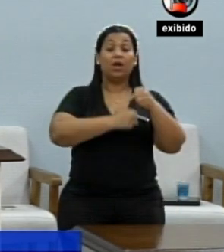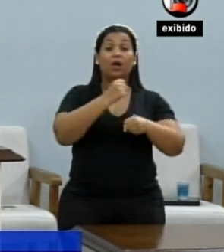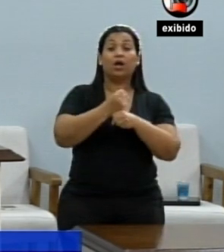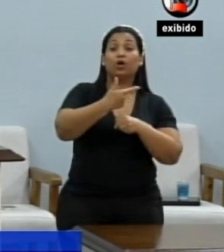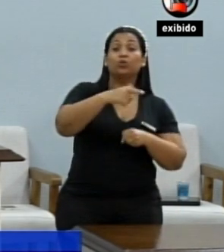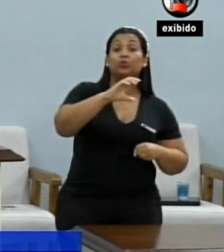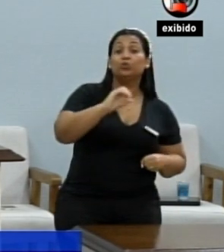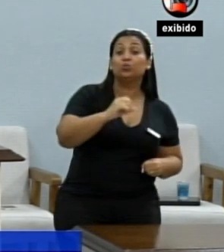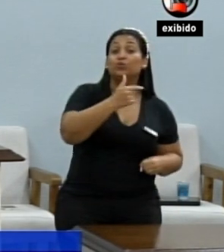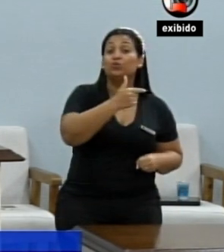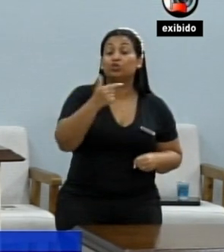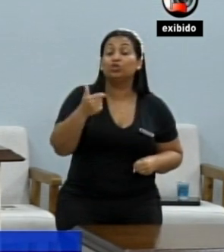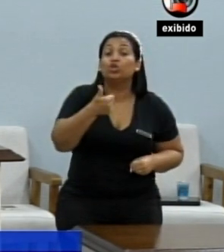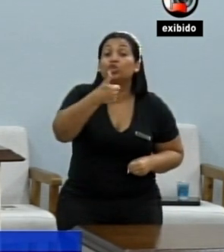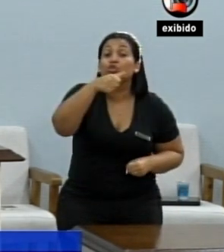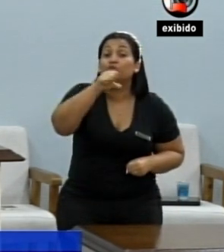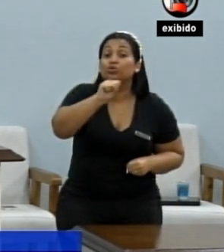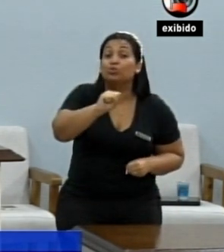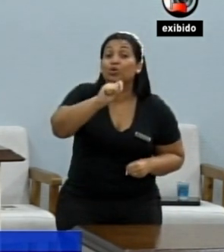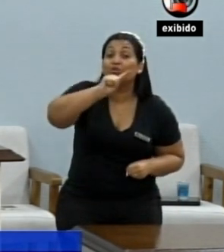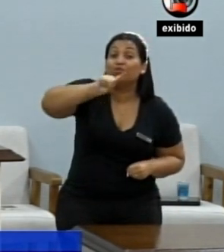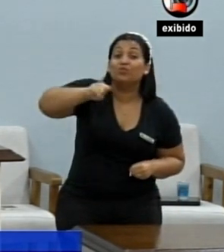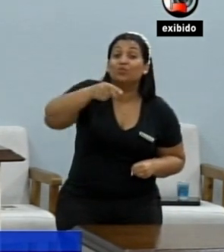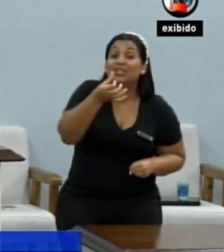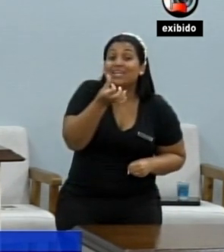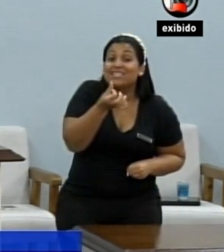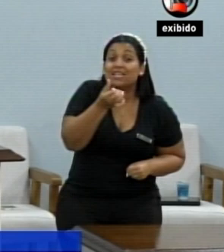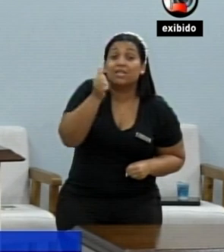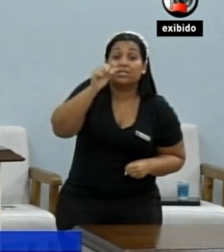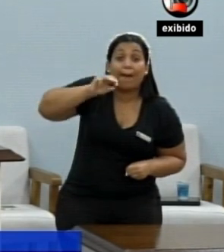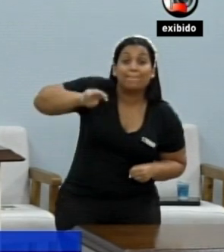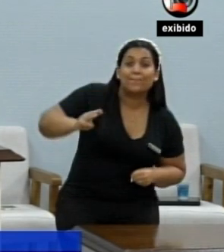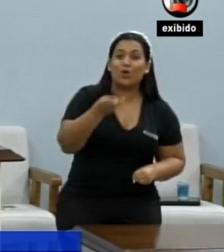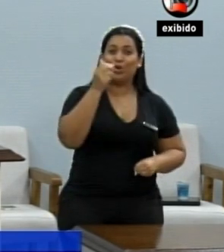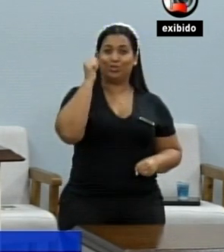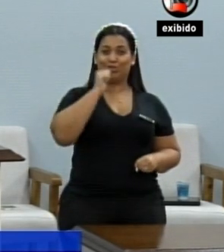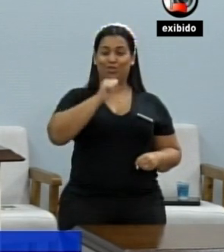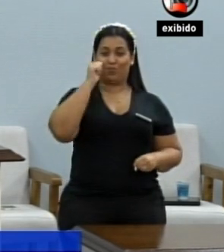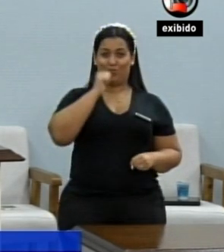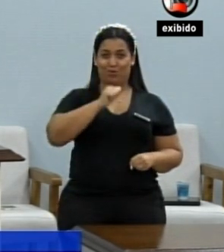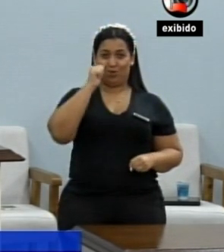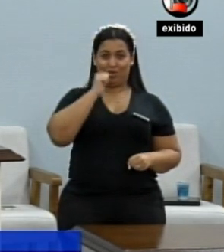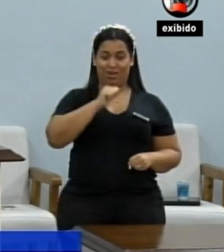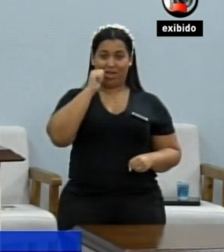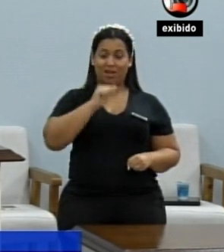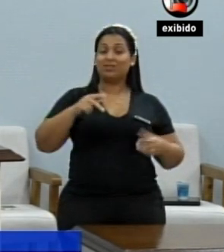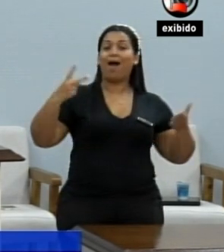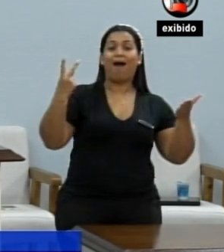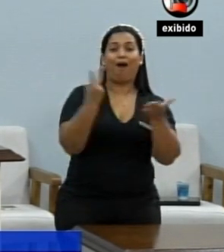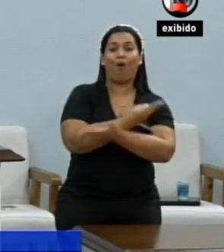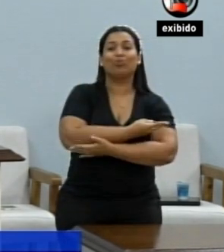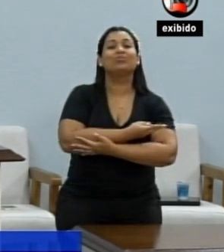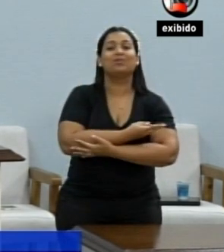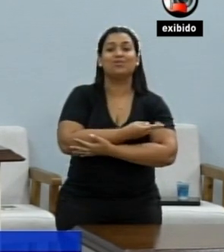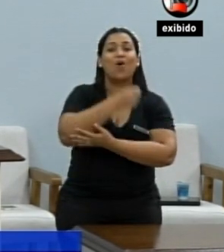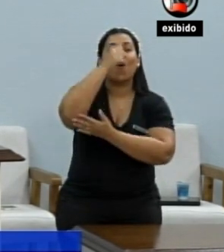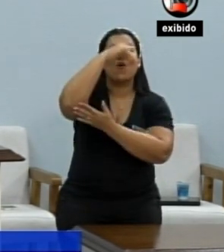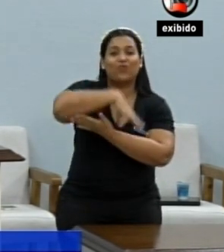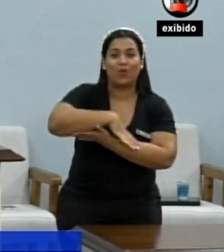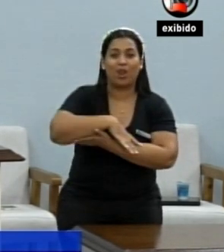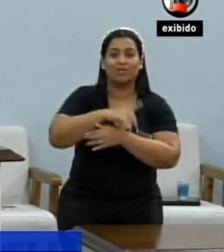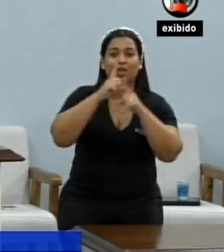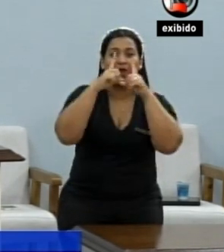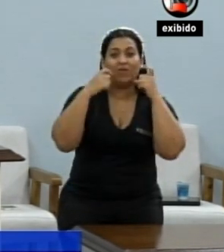2022, foram 18,6 milhões de mulheres vítimas de algum tipo de violência ou agressão